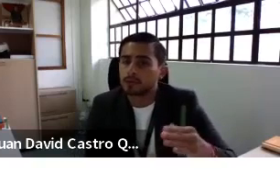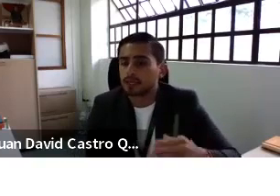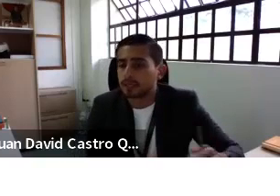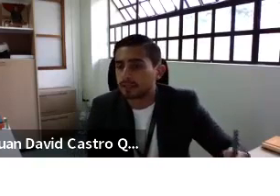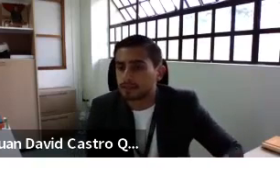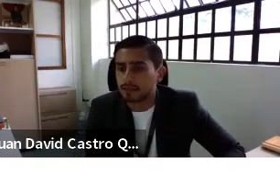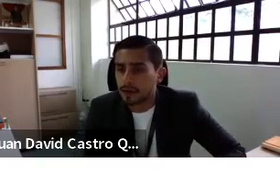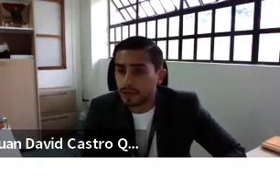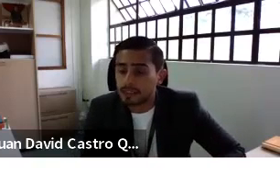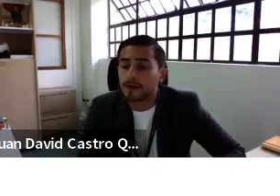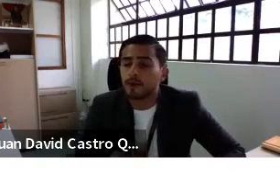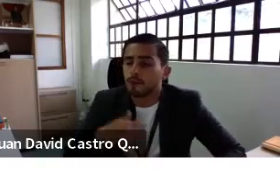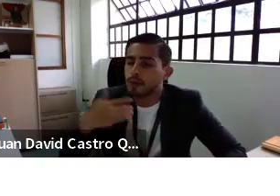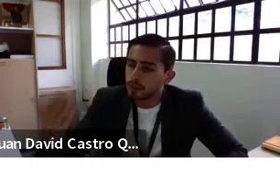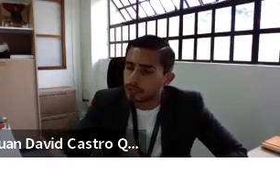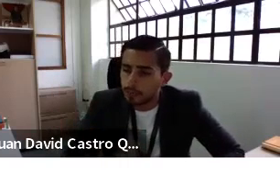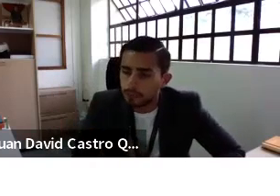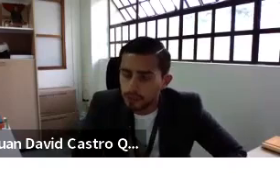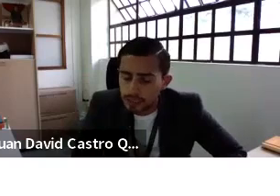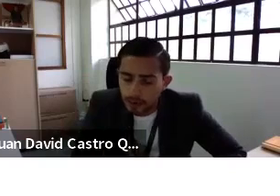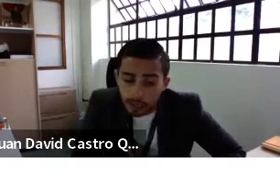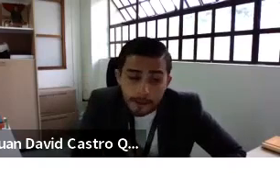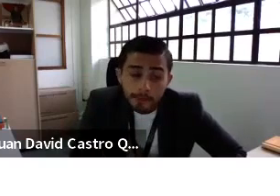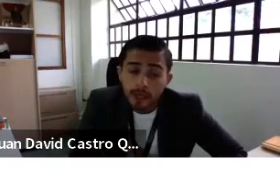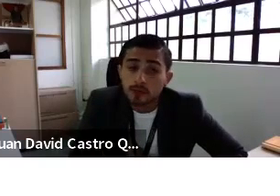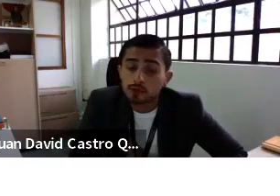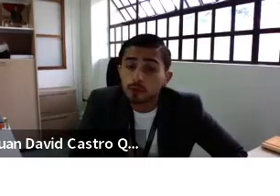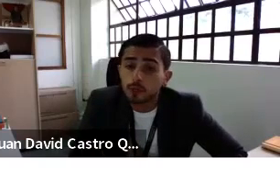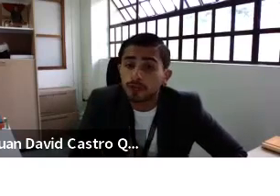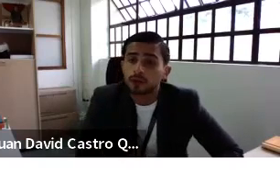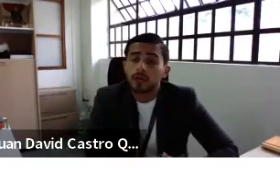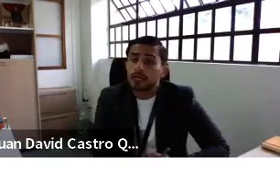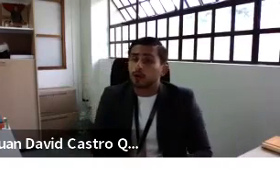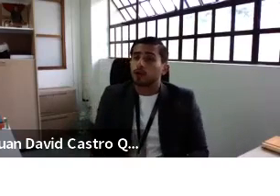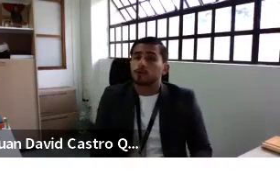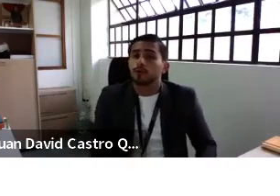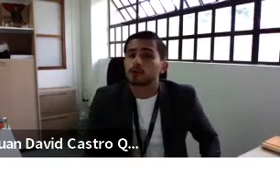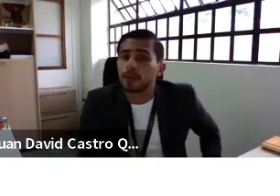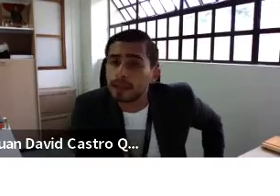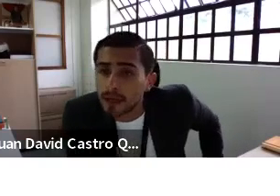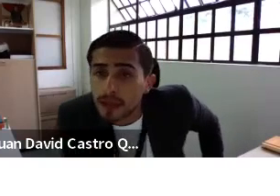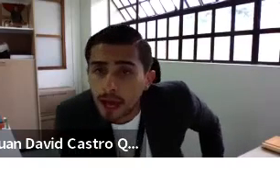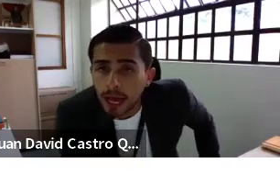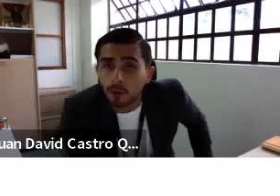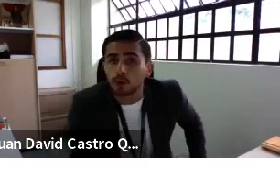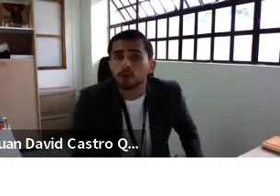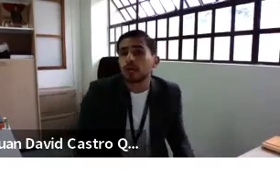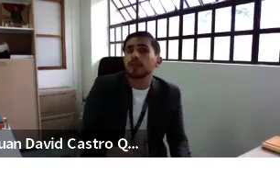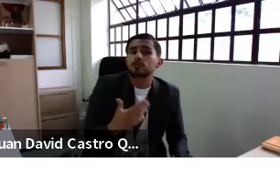que tratar de trascender la brecha como dice ahorita la profesora Isabel es un asunto multifactorial y que no corresponde solamente a la voluntad de la